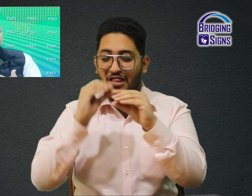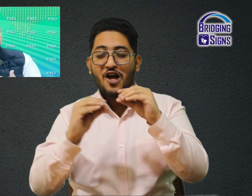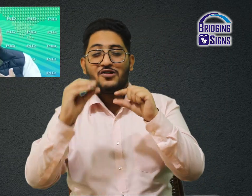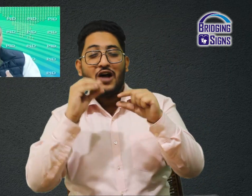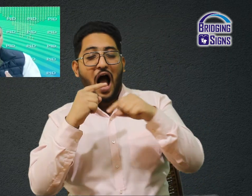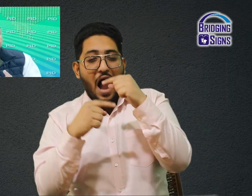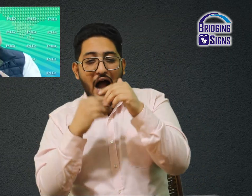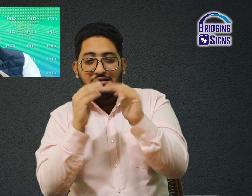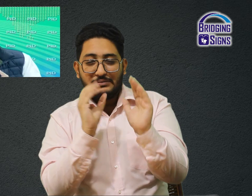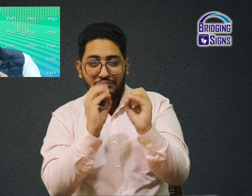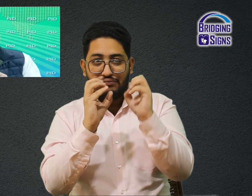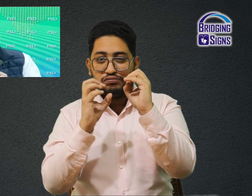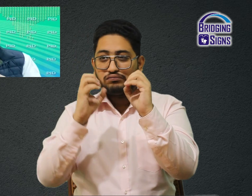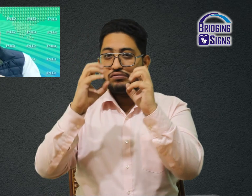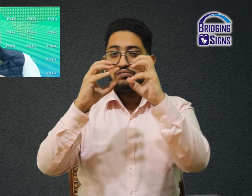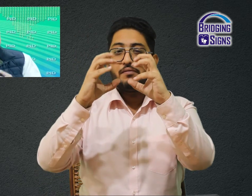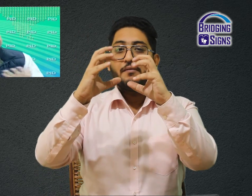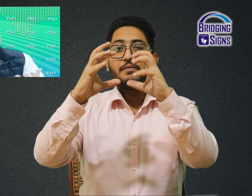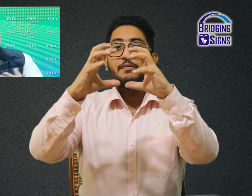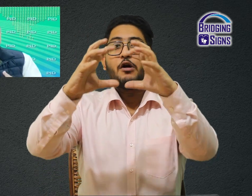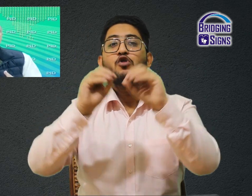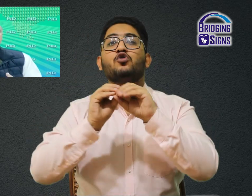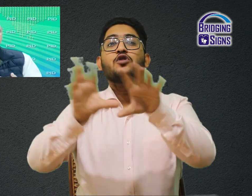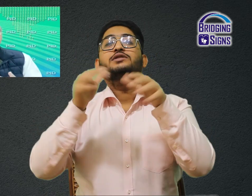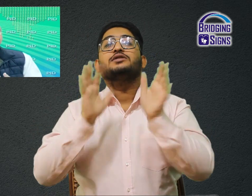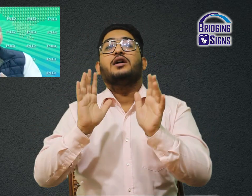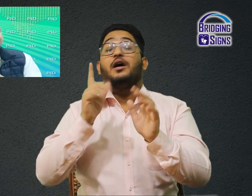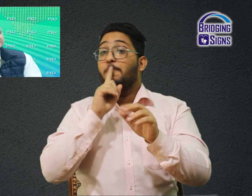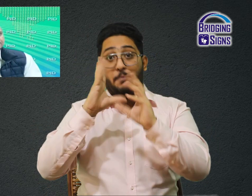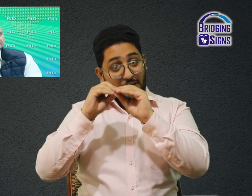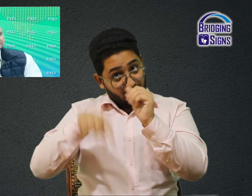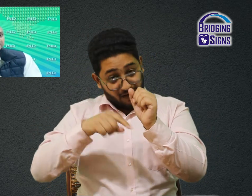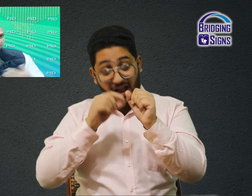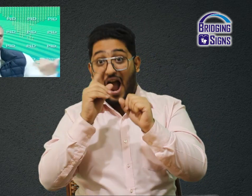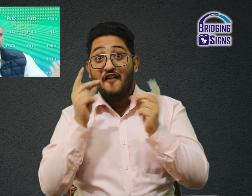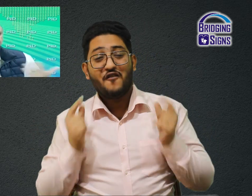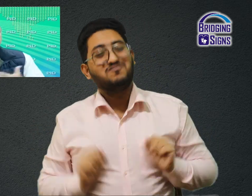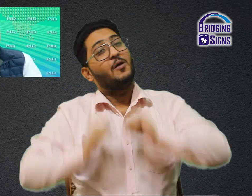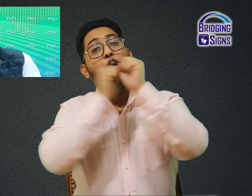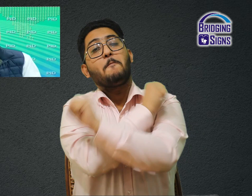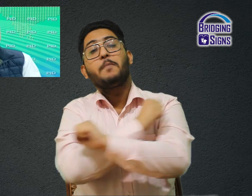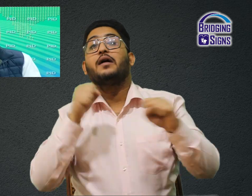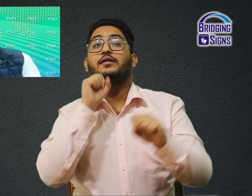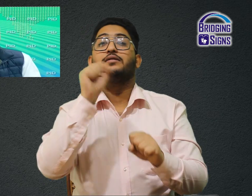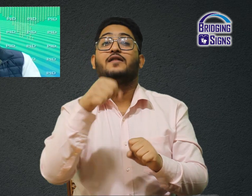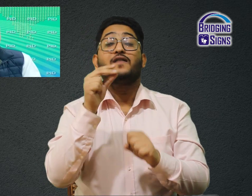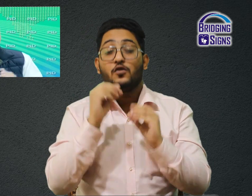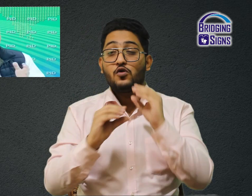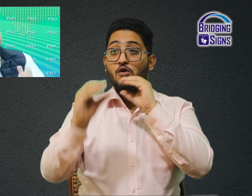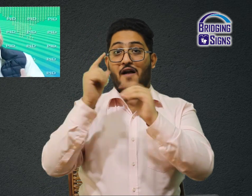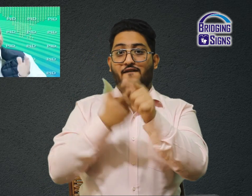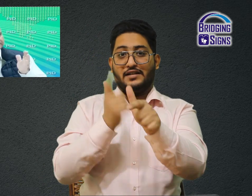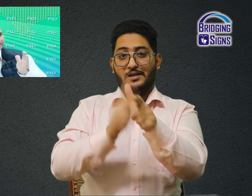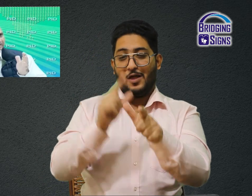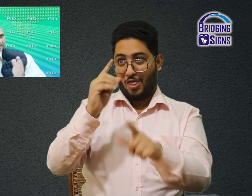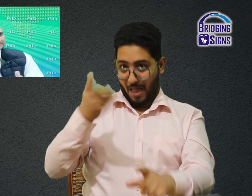इर्द गिर्द के इलाके लाहौर में सिस्टम जो है वो एनर्जाइज हो चुका है, वहाँ पे बिजली आ रही है। फैसलाबाद के शहर में अभी जब मैं नेशनल पावर से आ रहा था